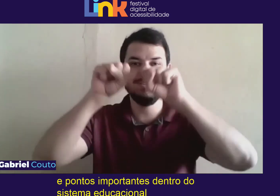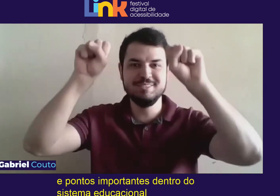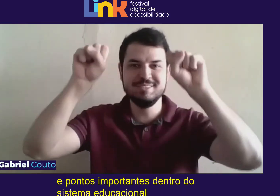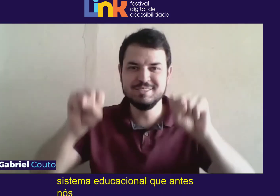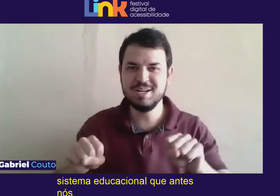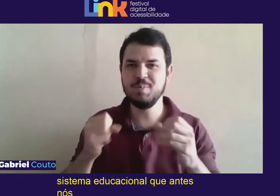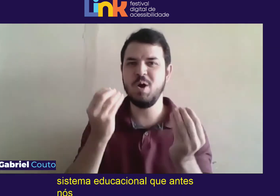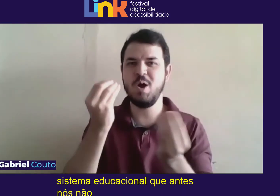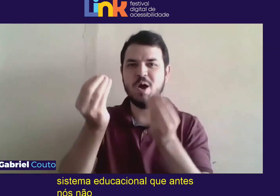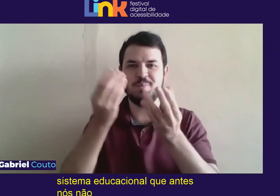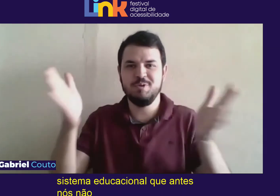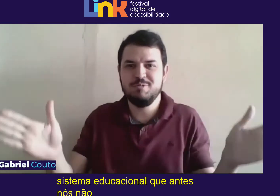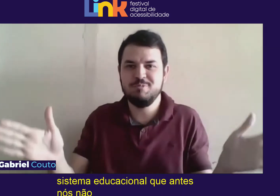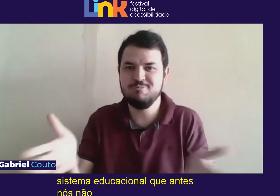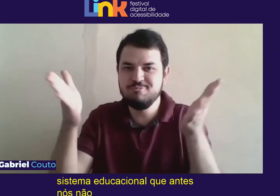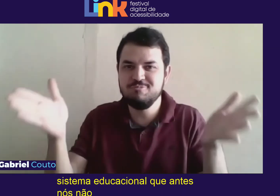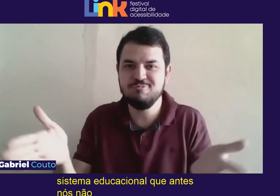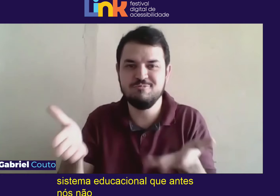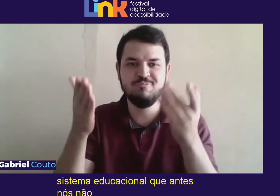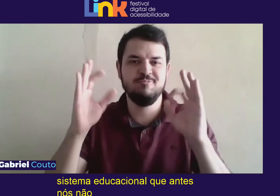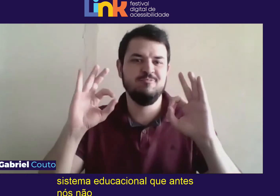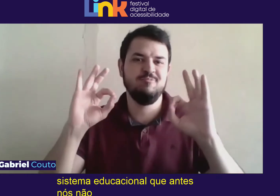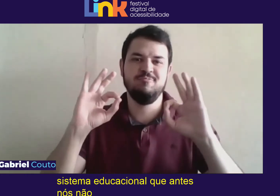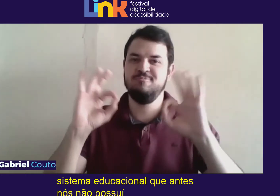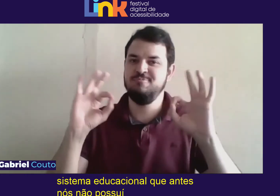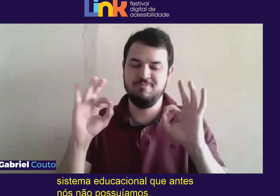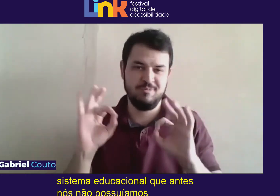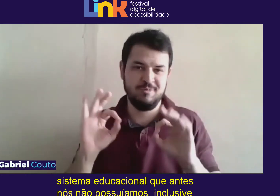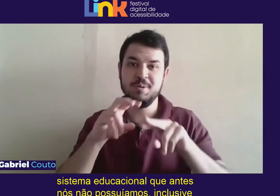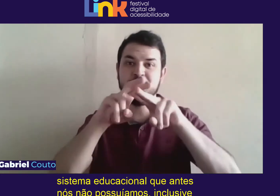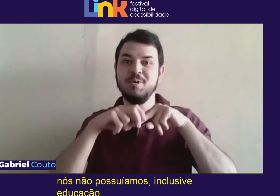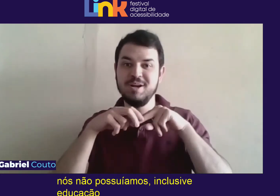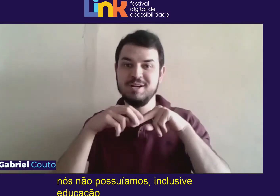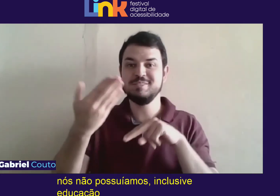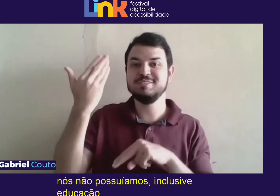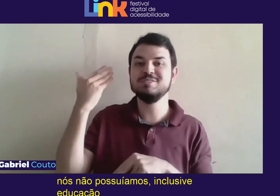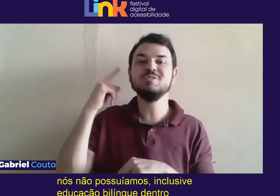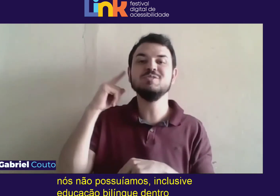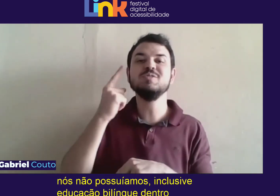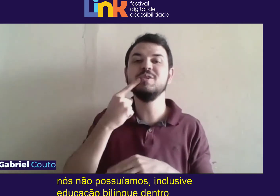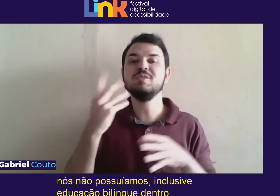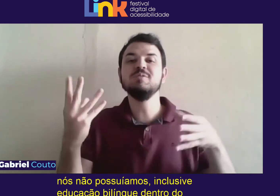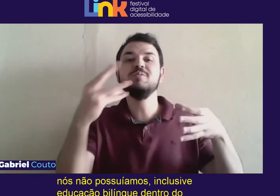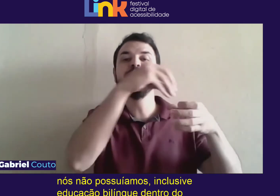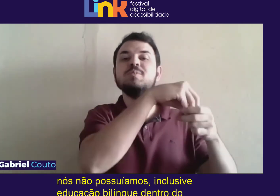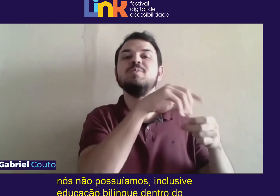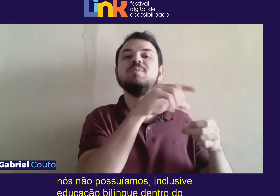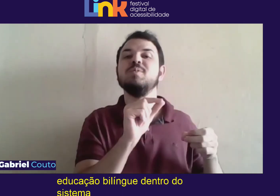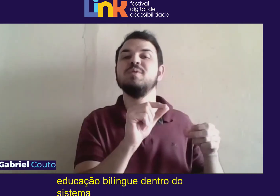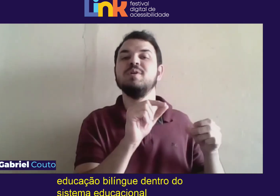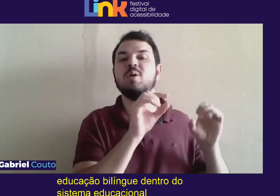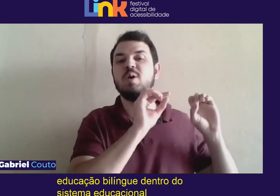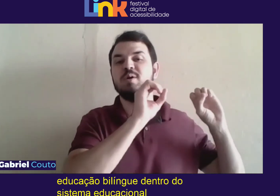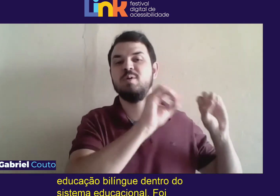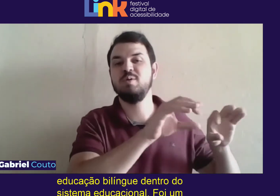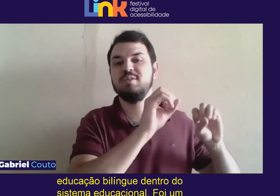educação bilíngue dentro do sistema educacional. Foi um grande incentivo e justamente